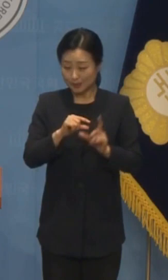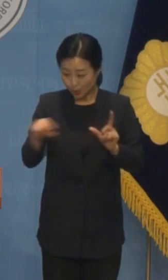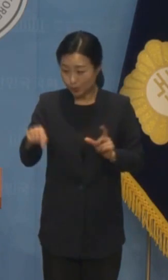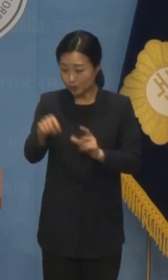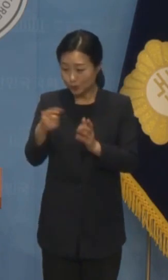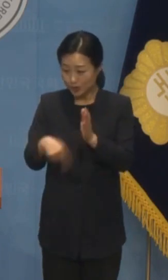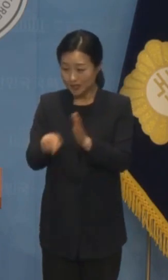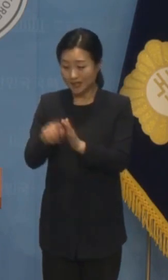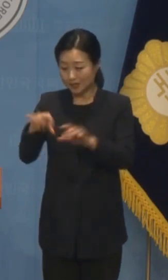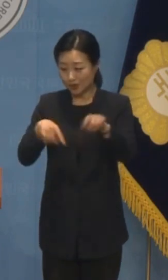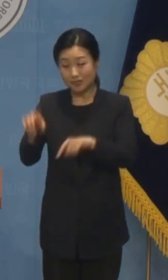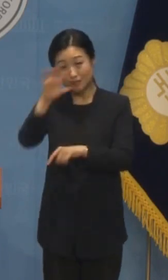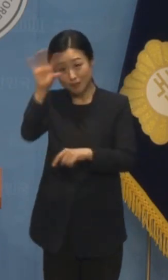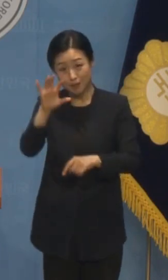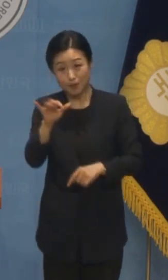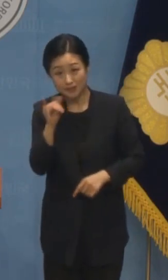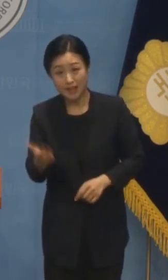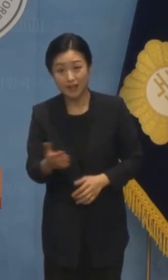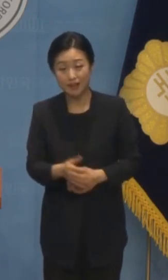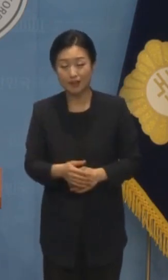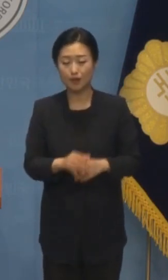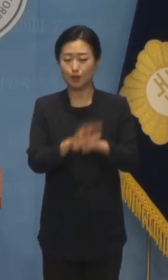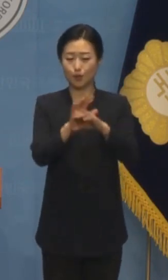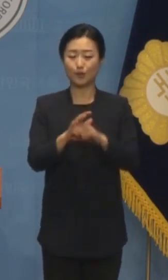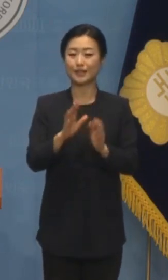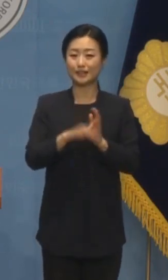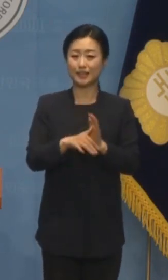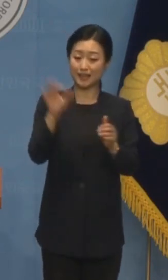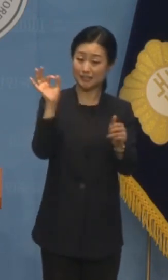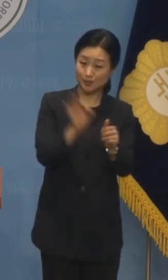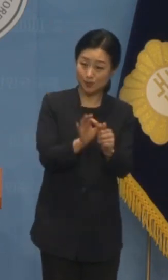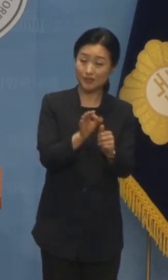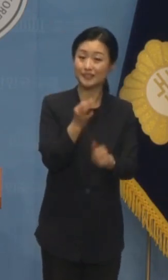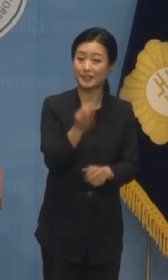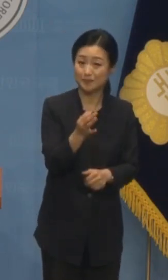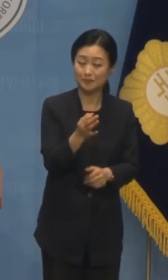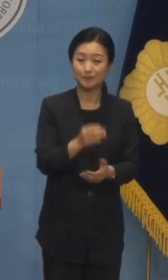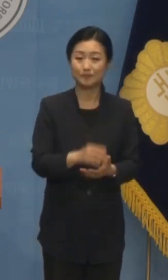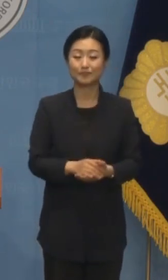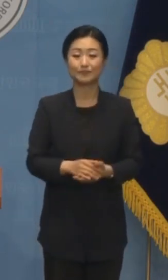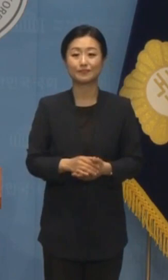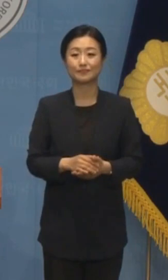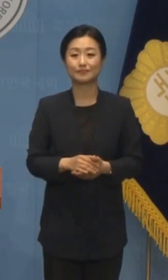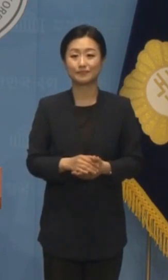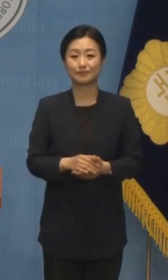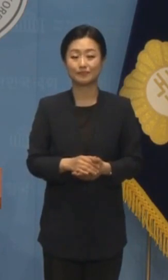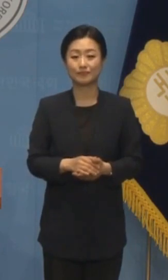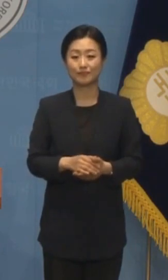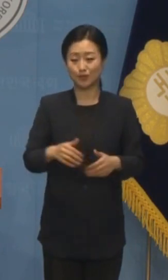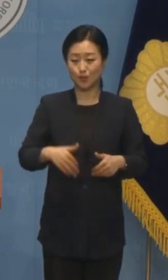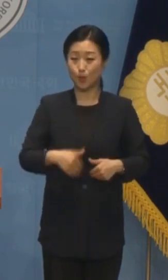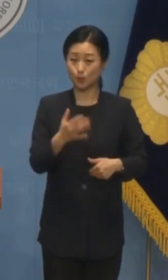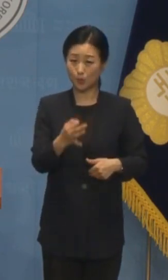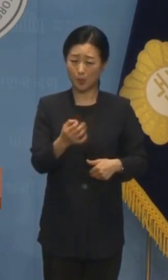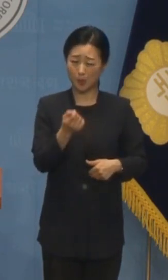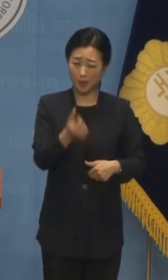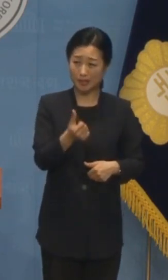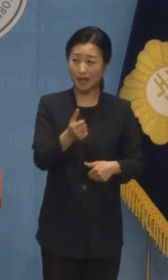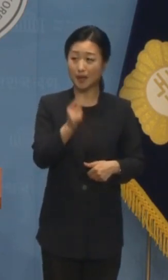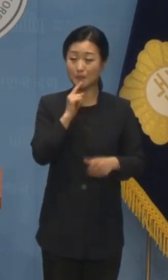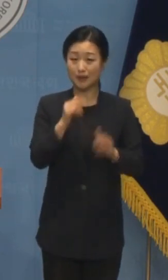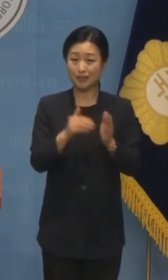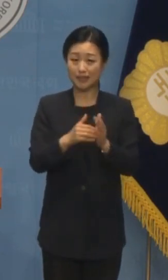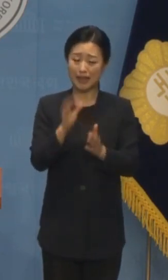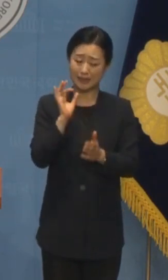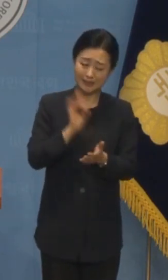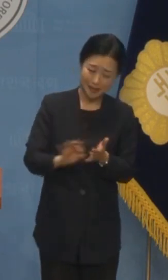정치를 반복해야 합니까? 지난 코로나 전국민 재난지원금 때도 그랬습니다. 전국민 재난지원금 용돈 수준이다, 낭비일